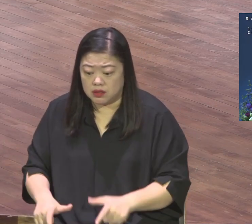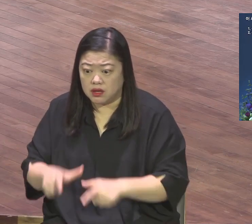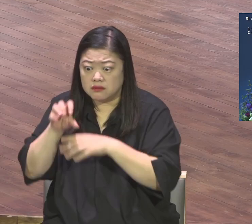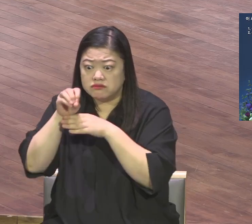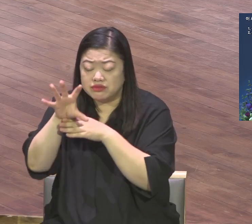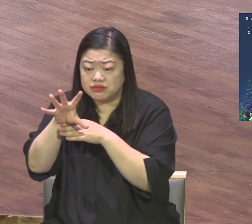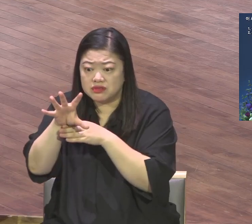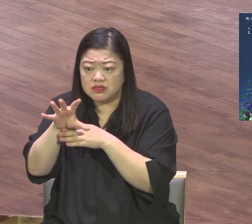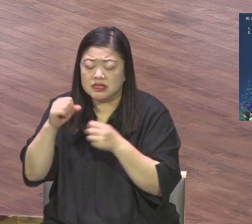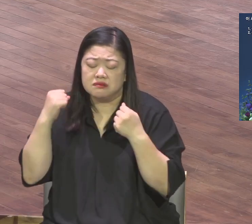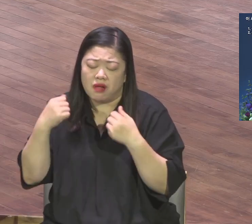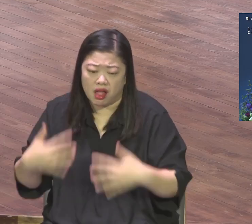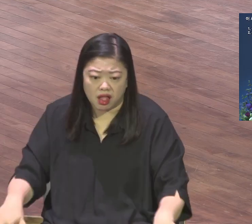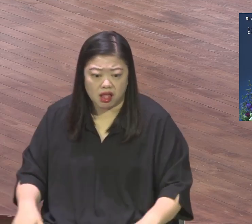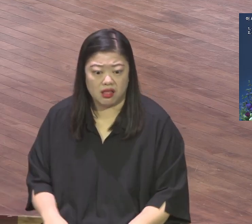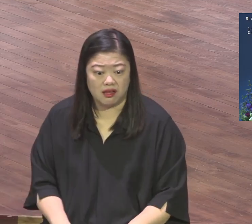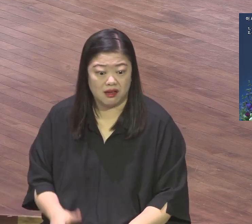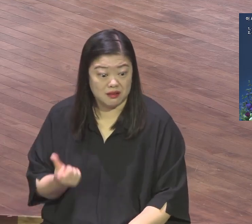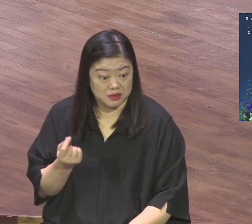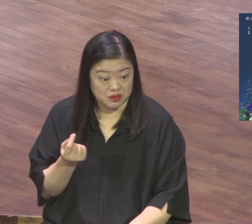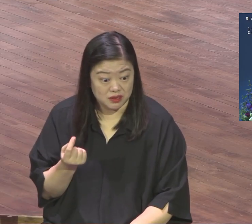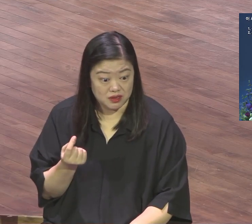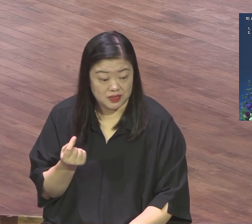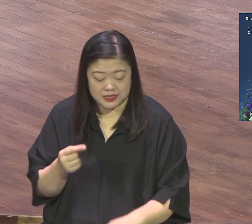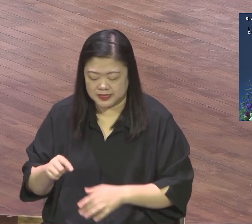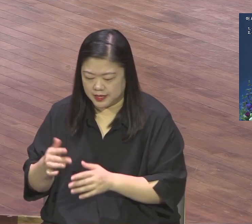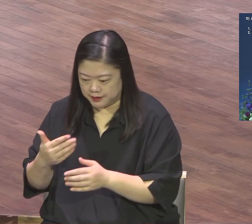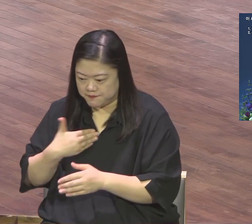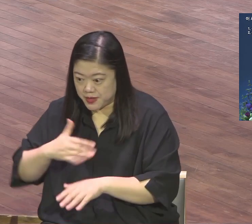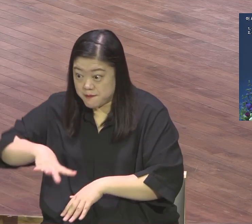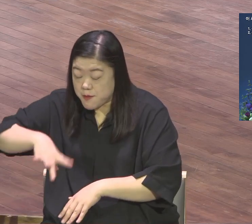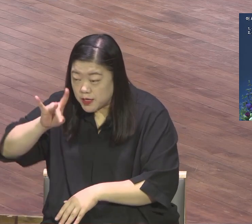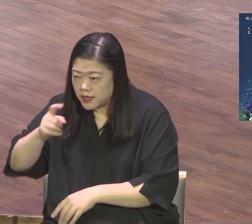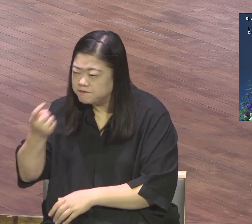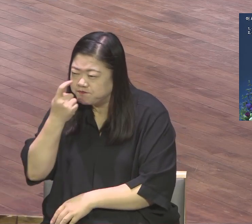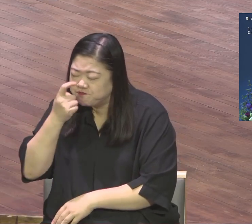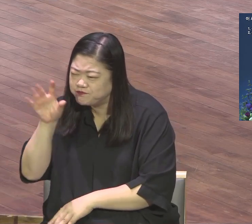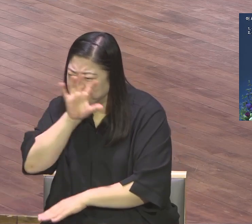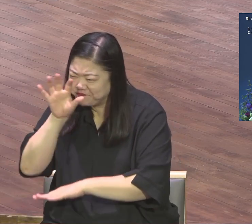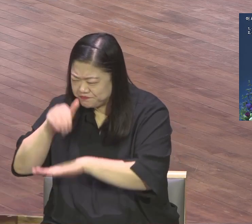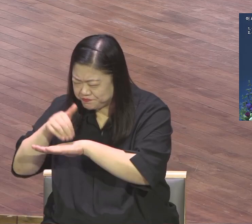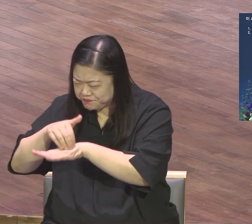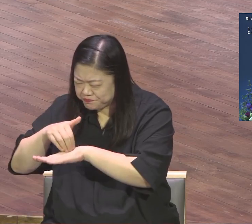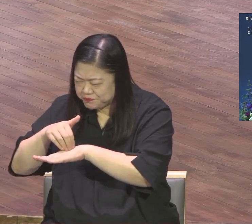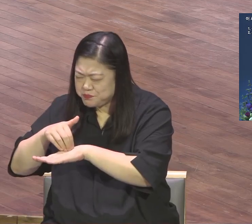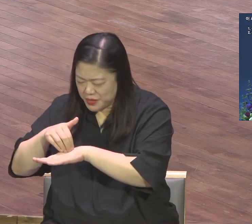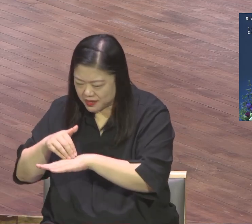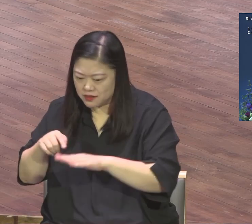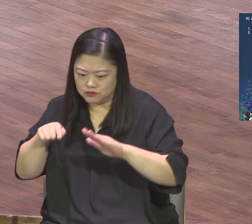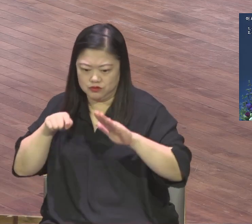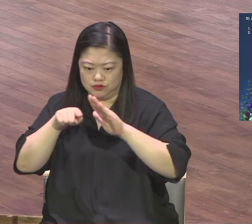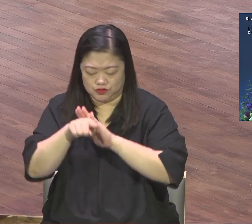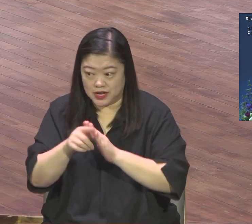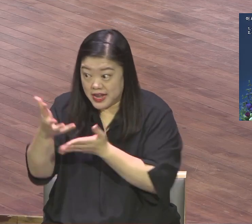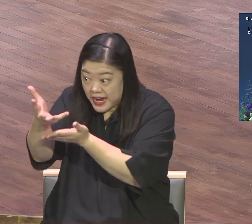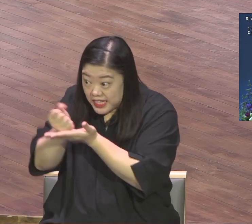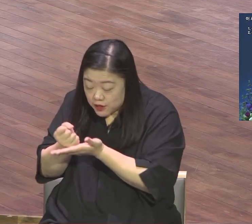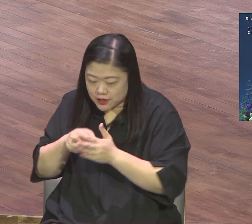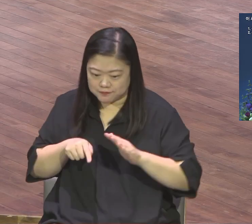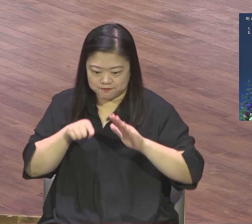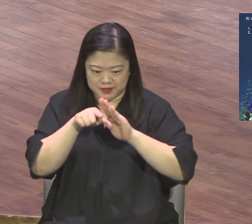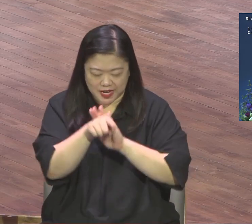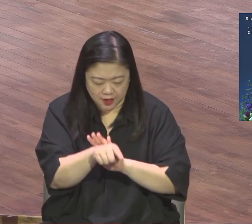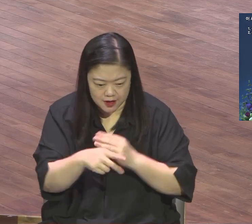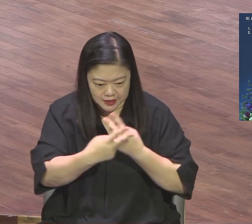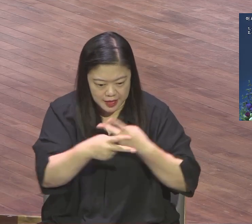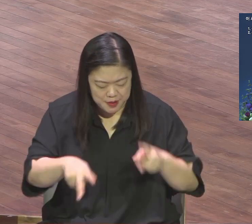영계 모든 성도들 여러분 듣는 여러분 삶 속에 뜨거운 가슴으로 충만해서 2, 3절 나라 하반기